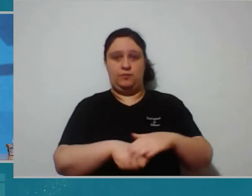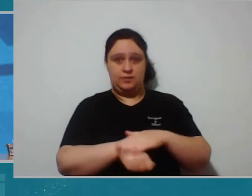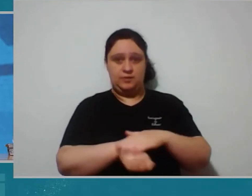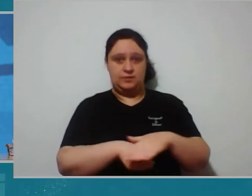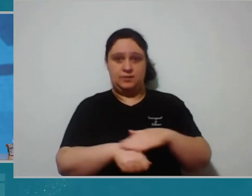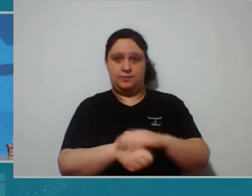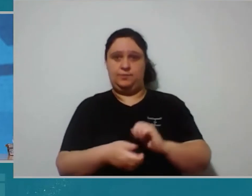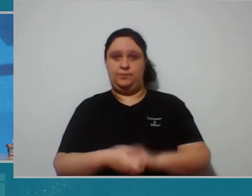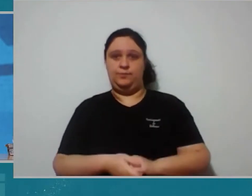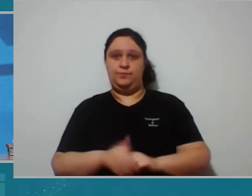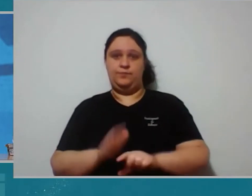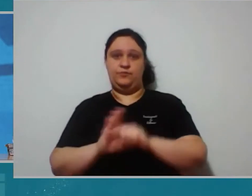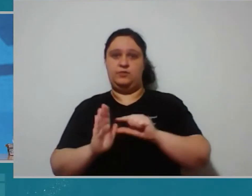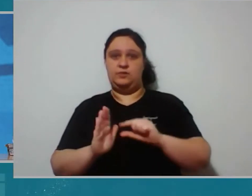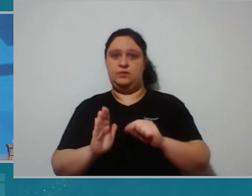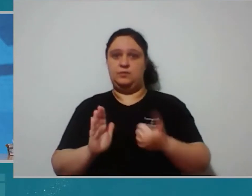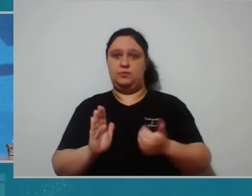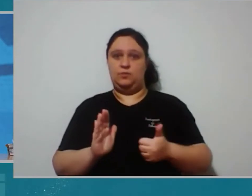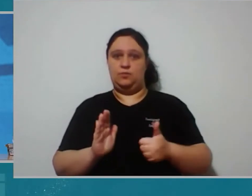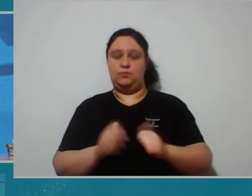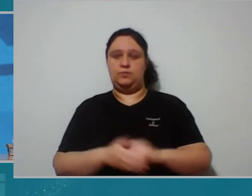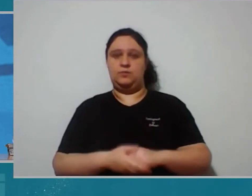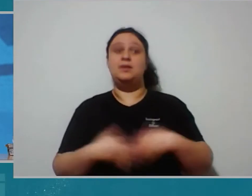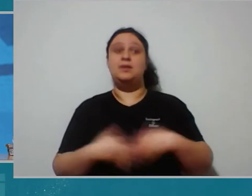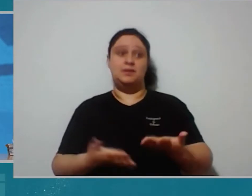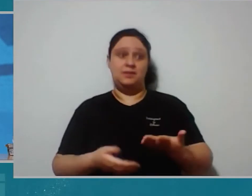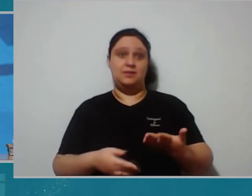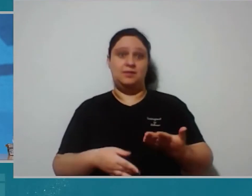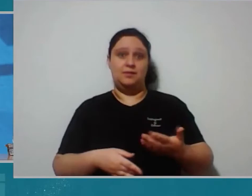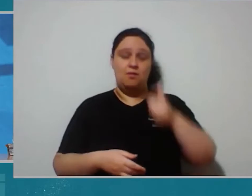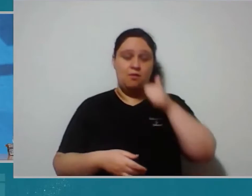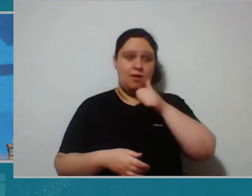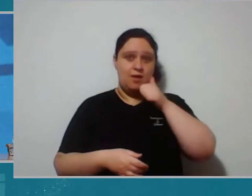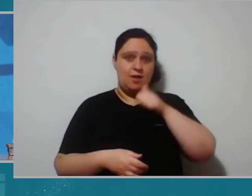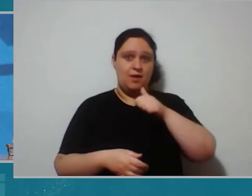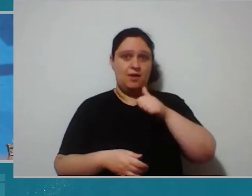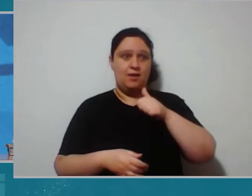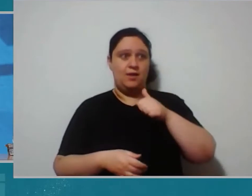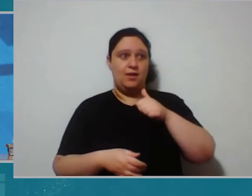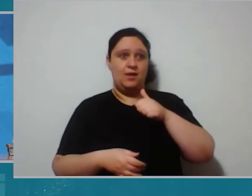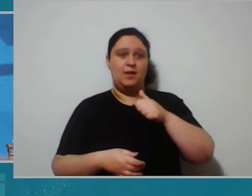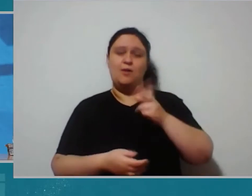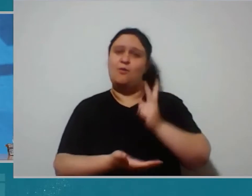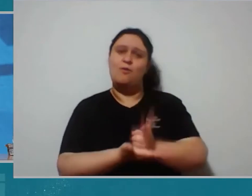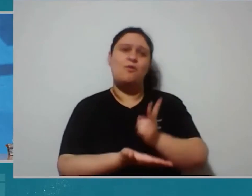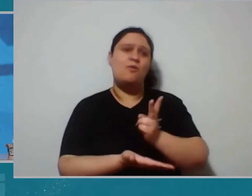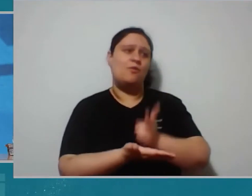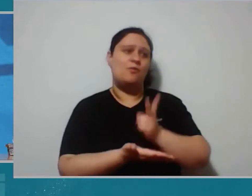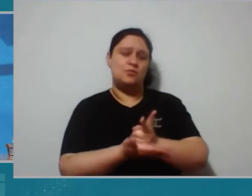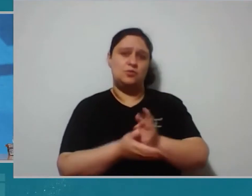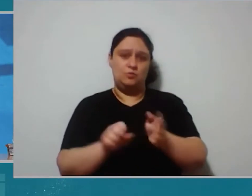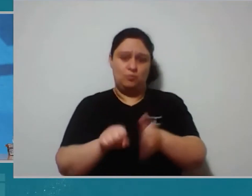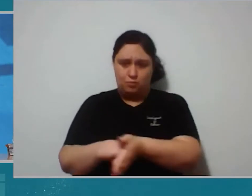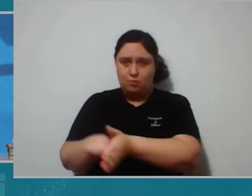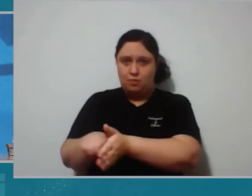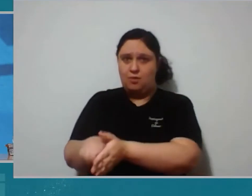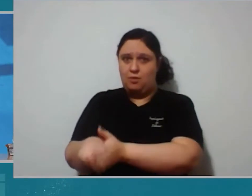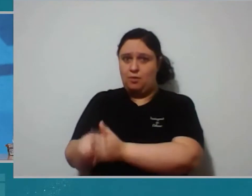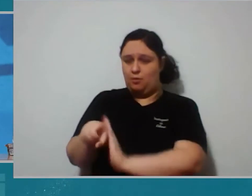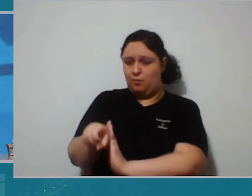Versículo 11. Maria, entretanto, permanecia junto à entrada do túmulo,